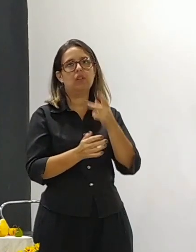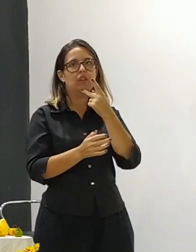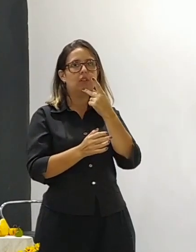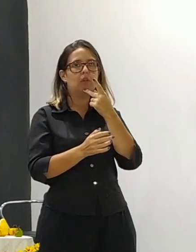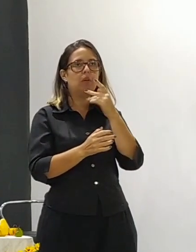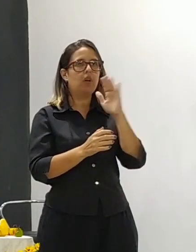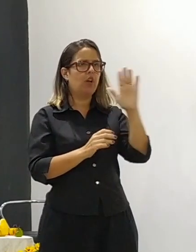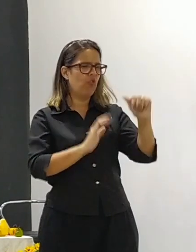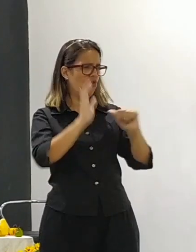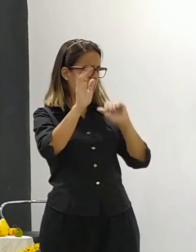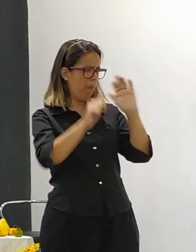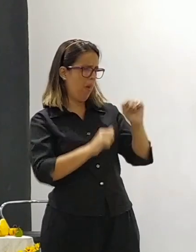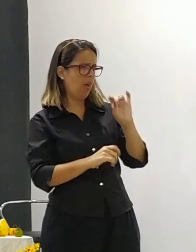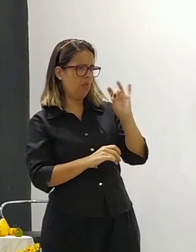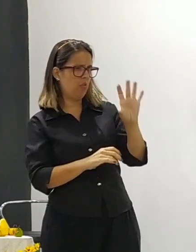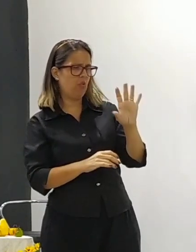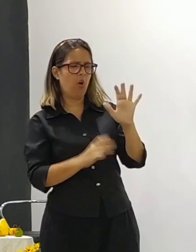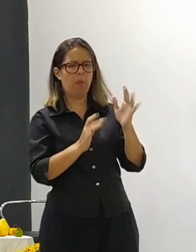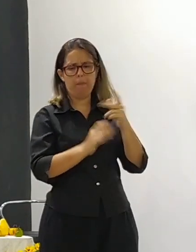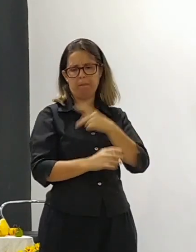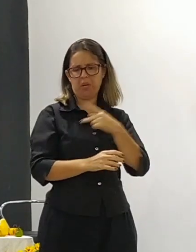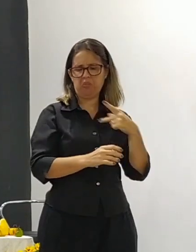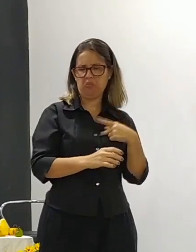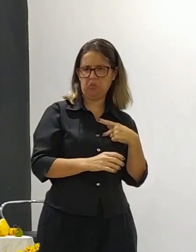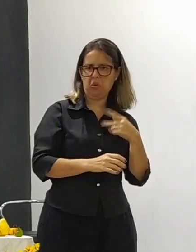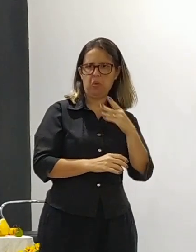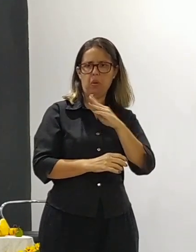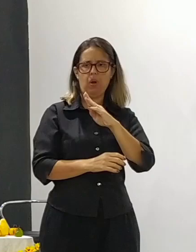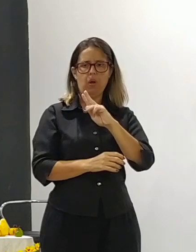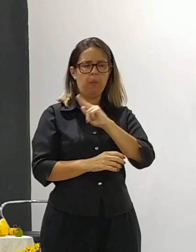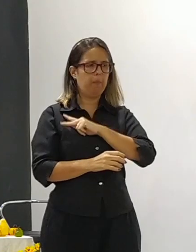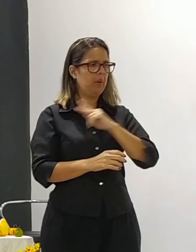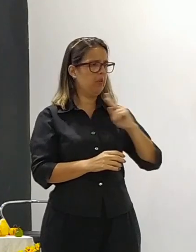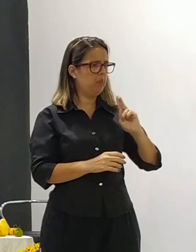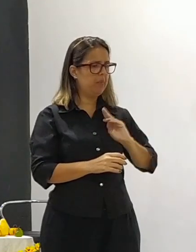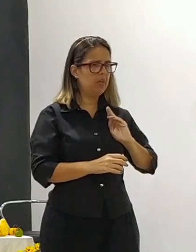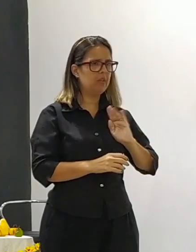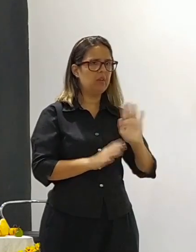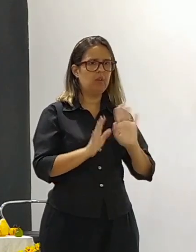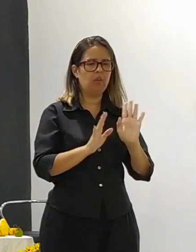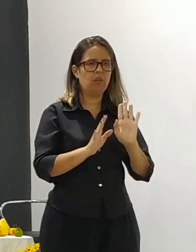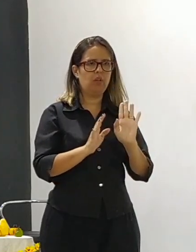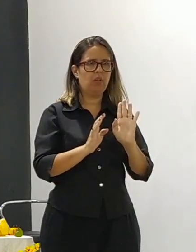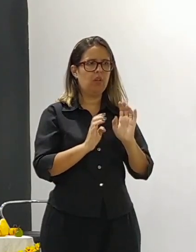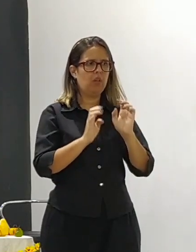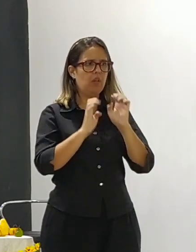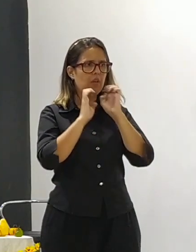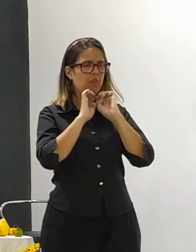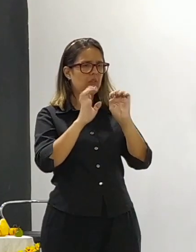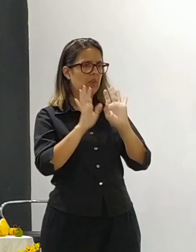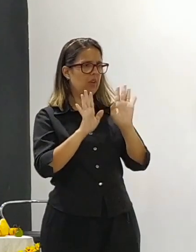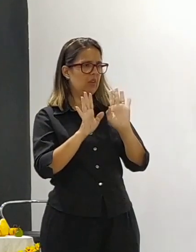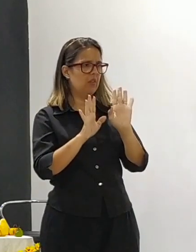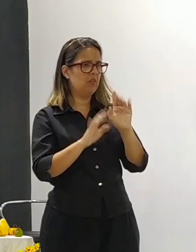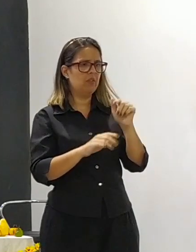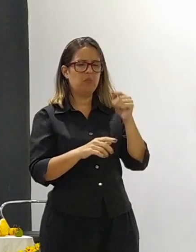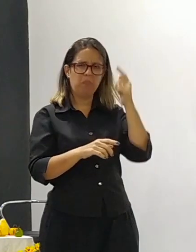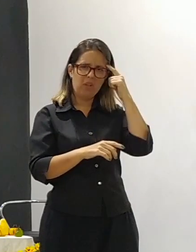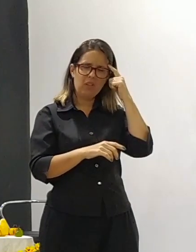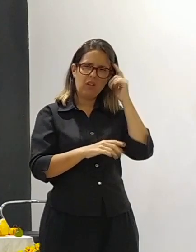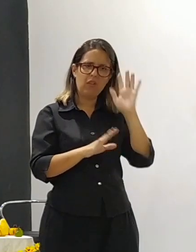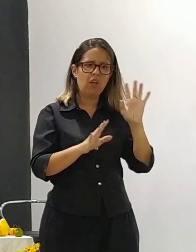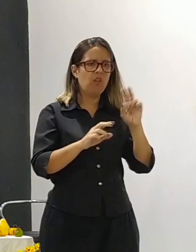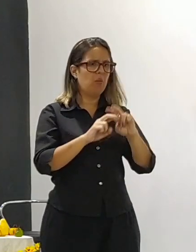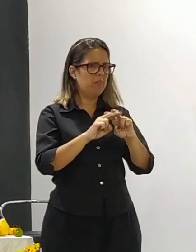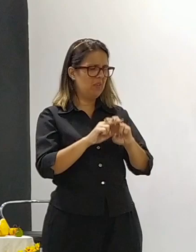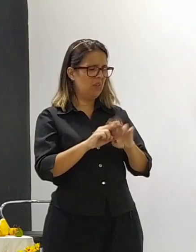era só para pastor, presbítero, evangelista, diácono, né? Membro não, membro era só para sentar no banco. Mas hoje, né,